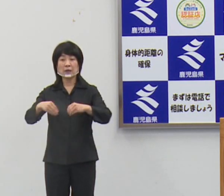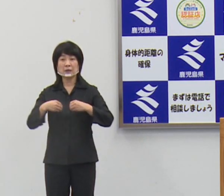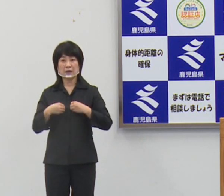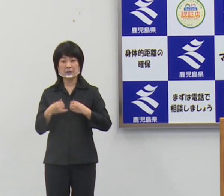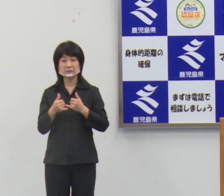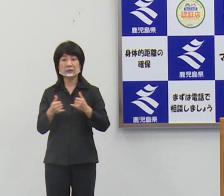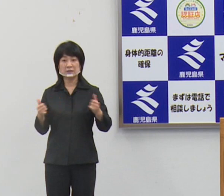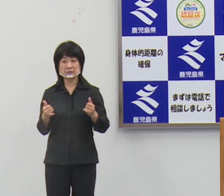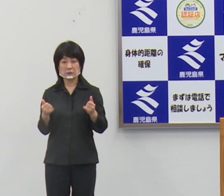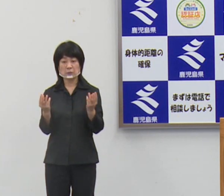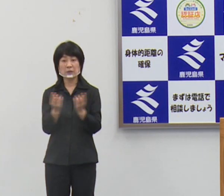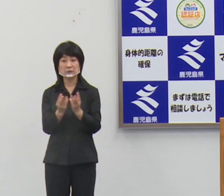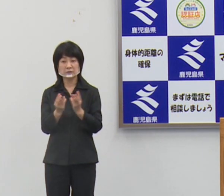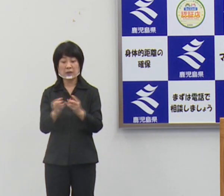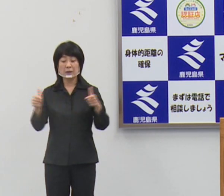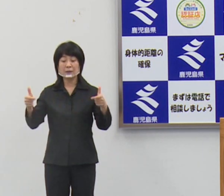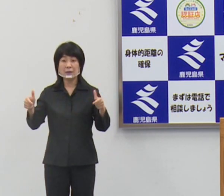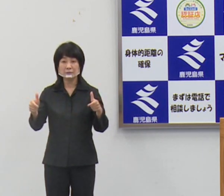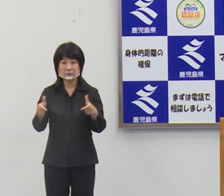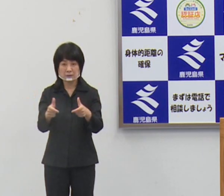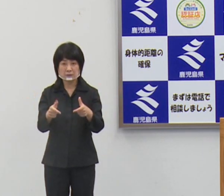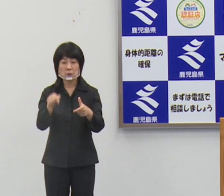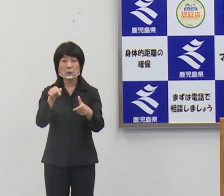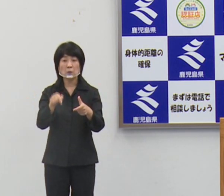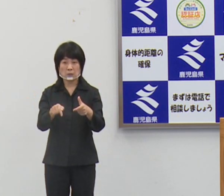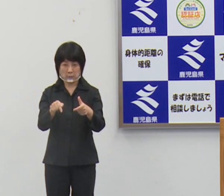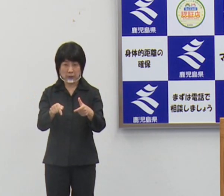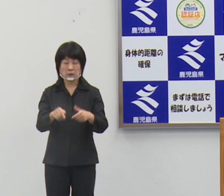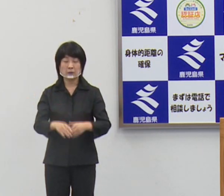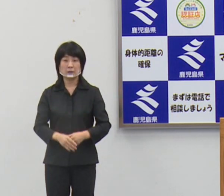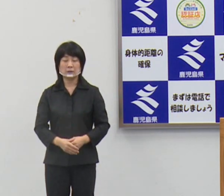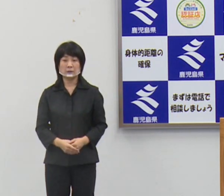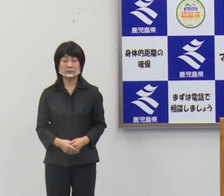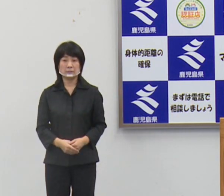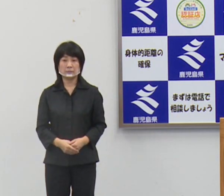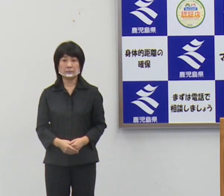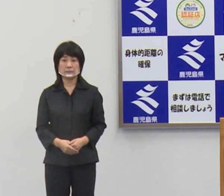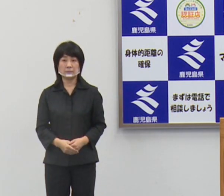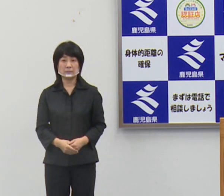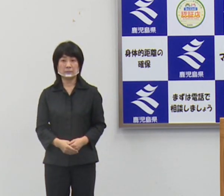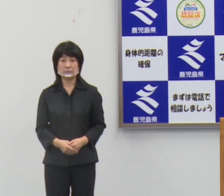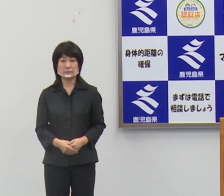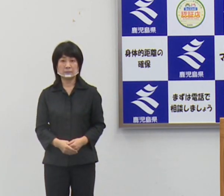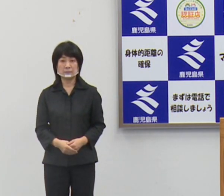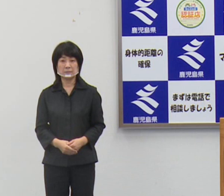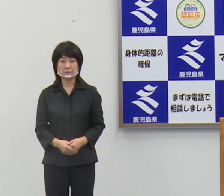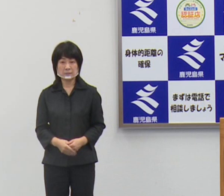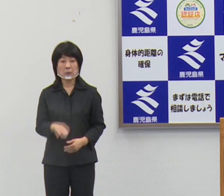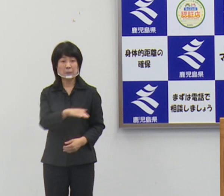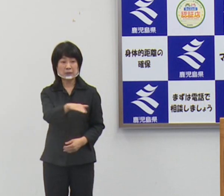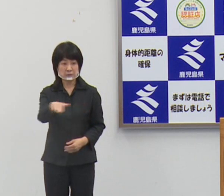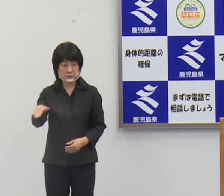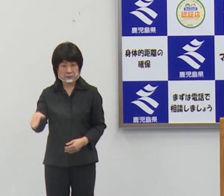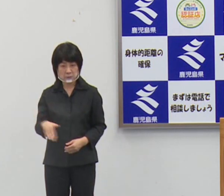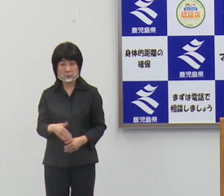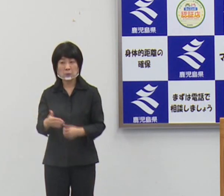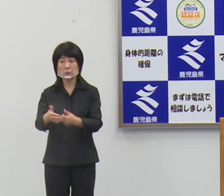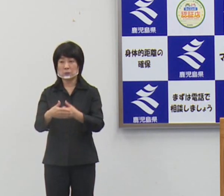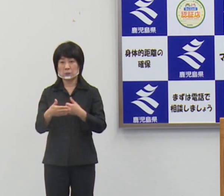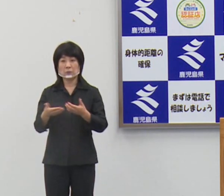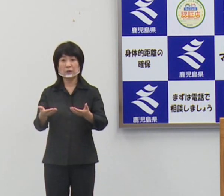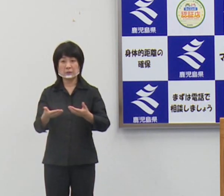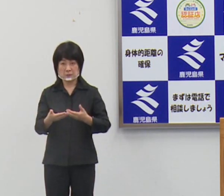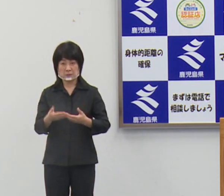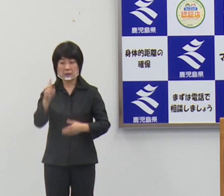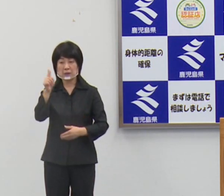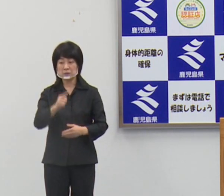者数が減ってきているということについてはですね 皆さん方のご協力で人流を